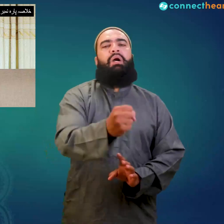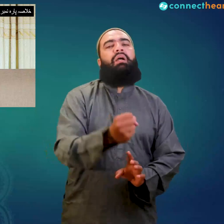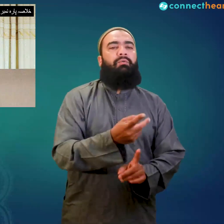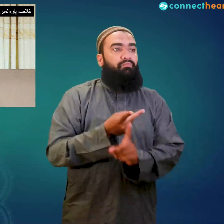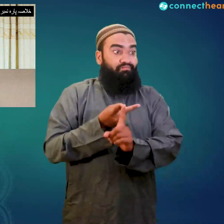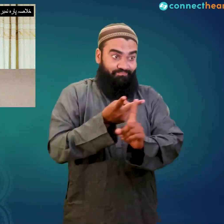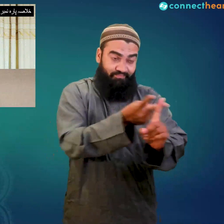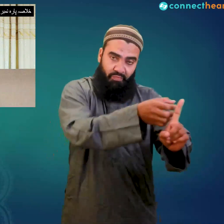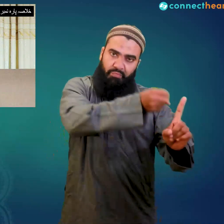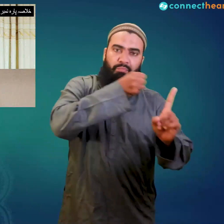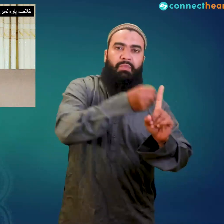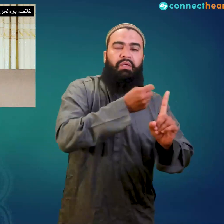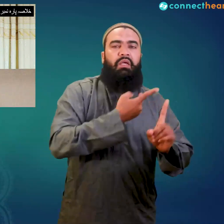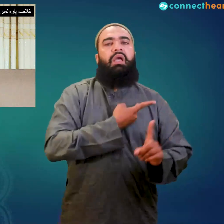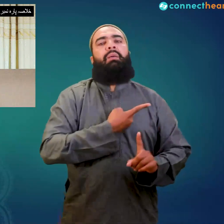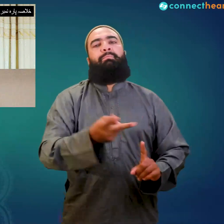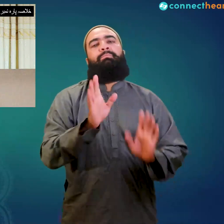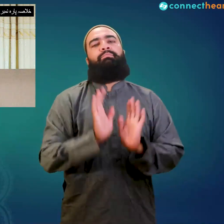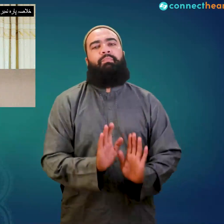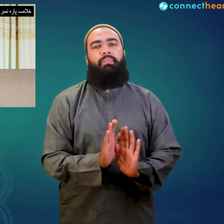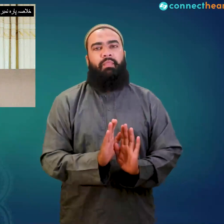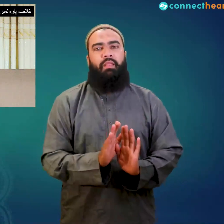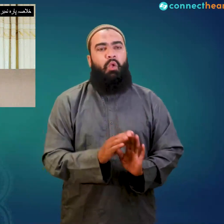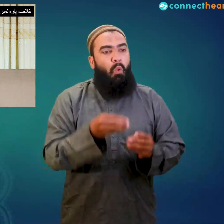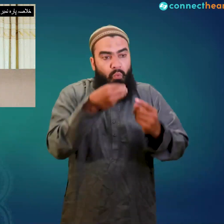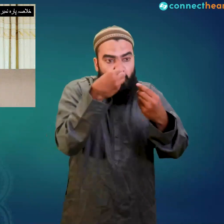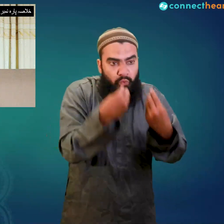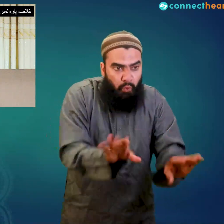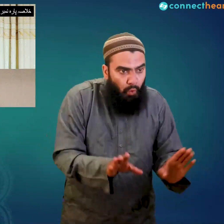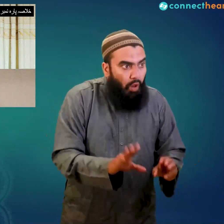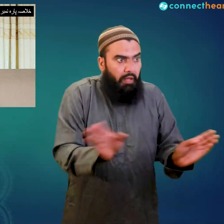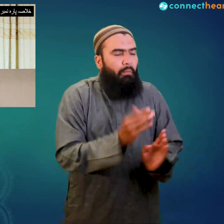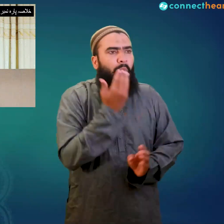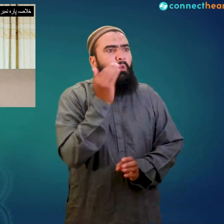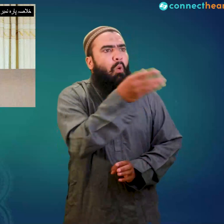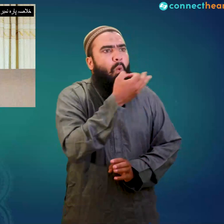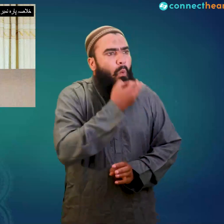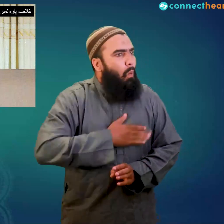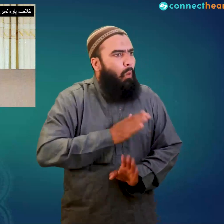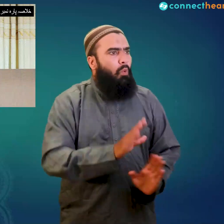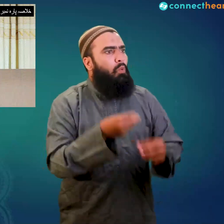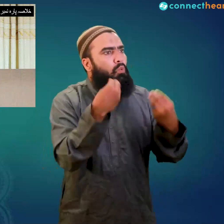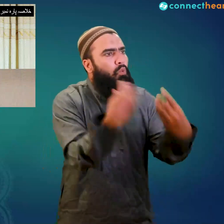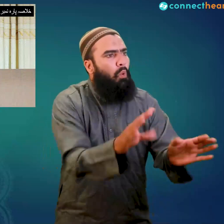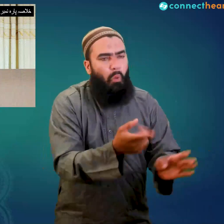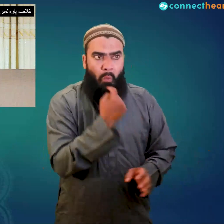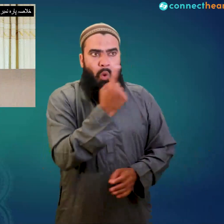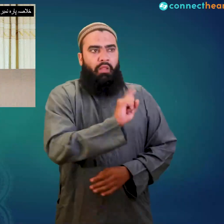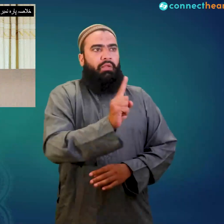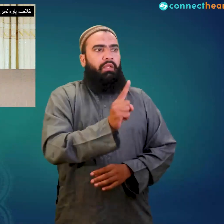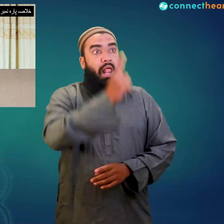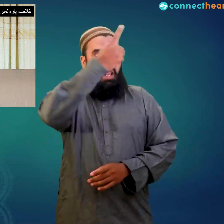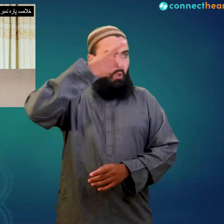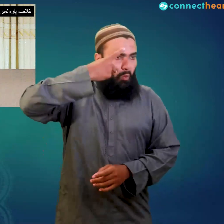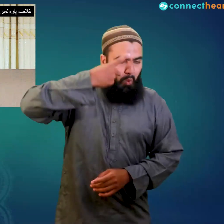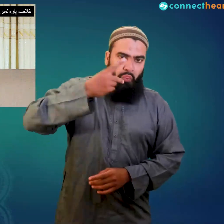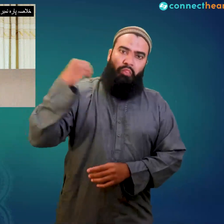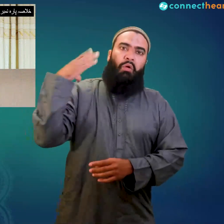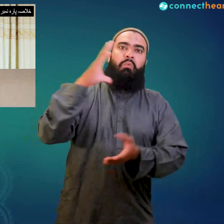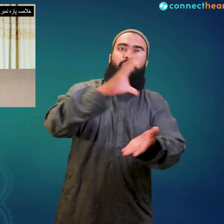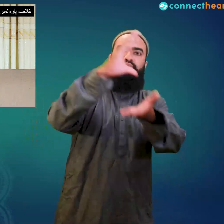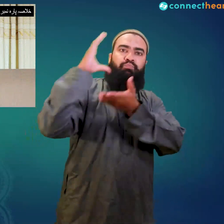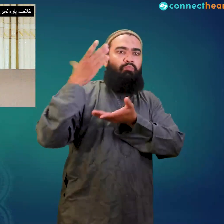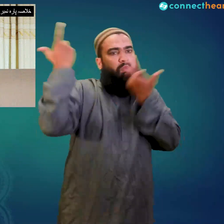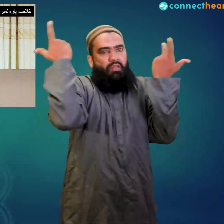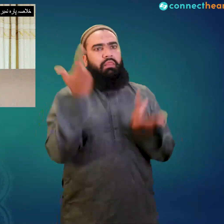فرمایا کہ دعوت کے کام کو جاری رکھنا چاہیے، اس لیے کہ قبول ہونا یا نہ ہونا یہ اللہ کی مشیت اور حکمت